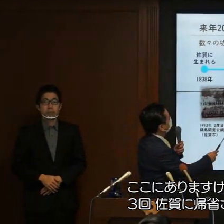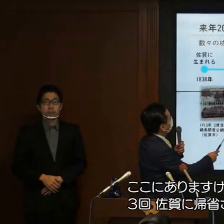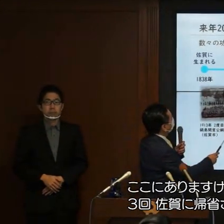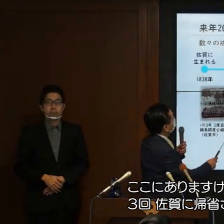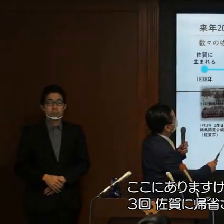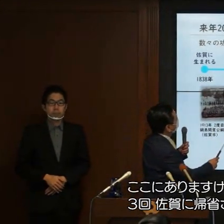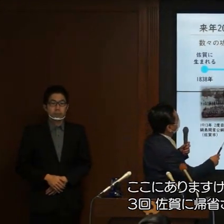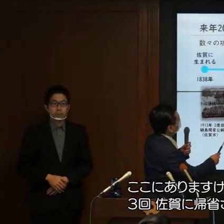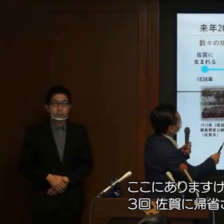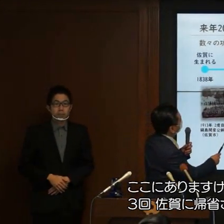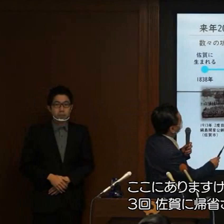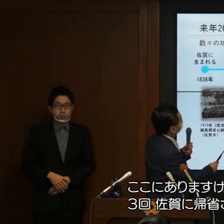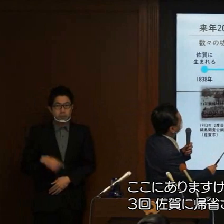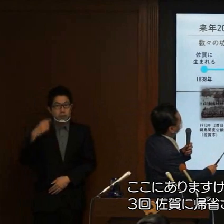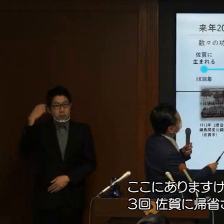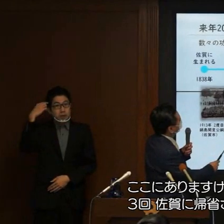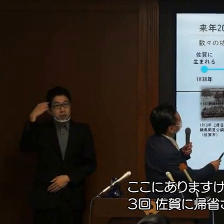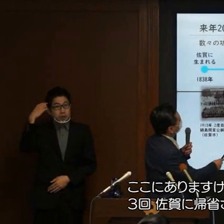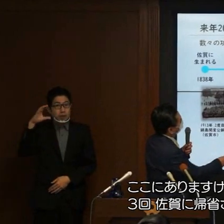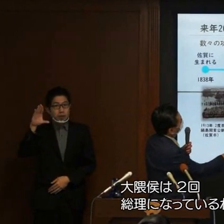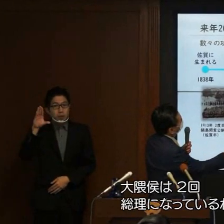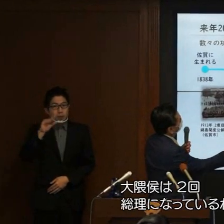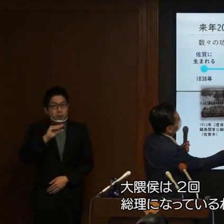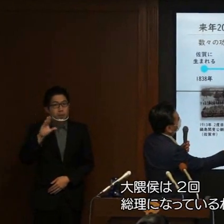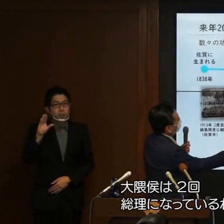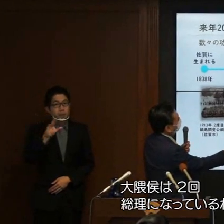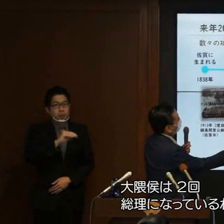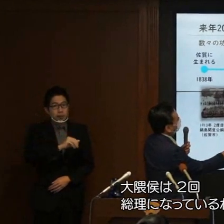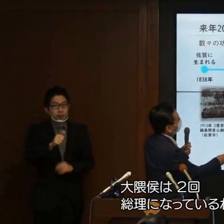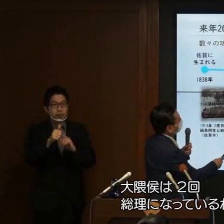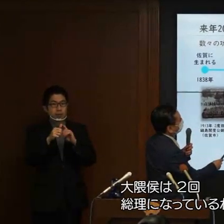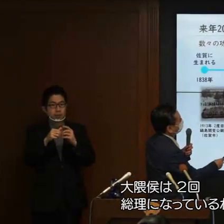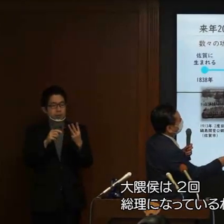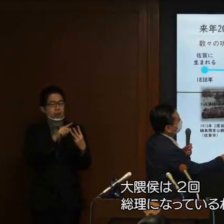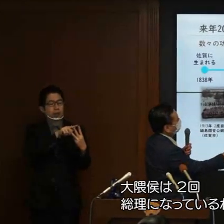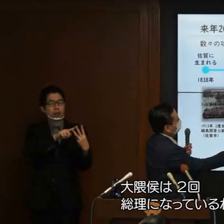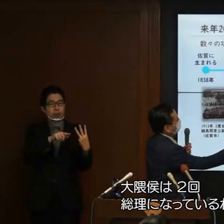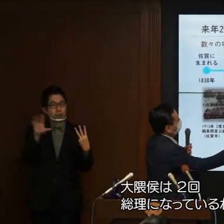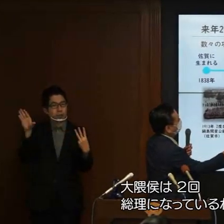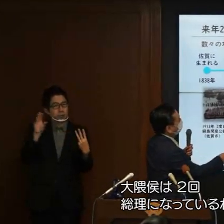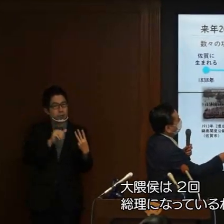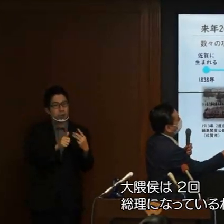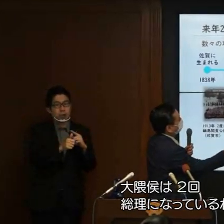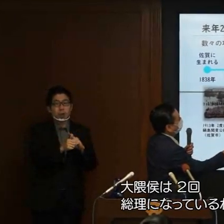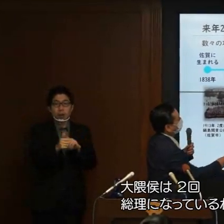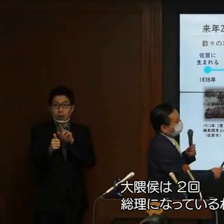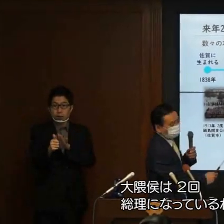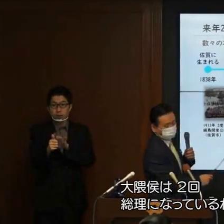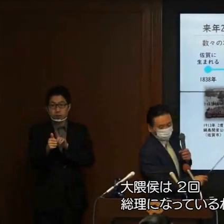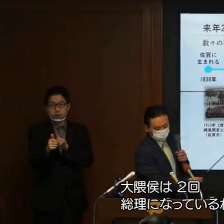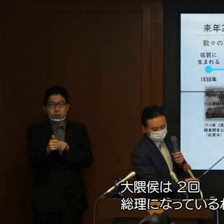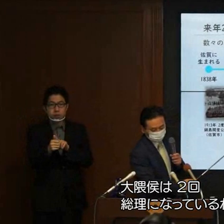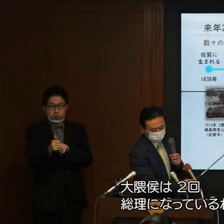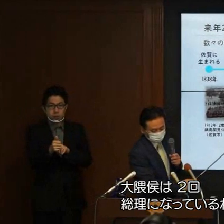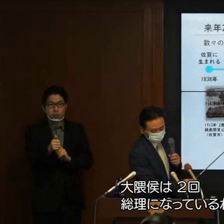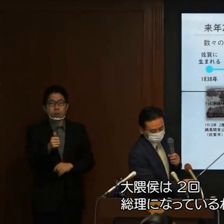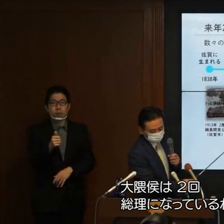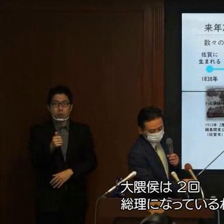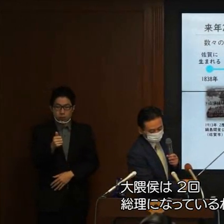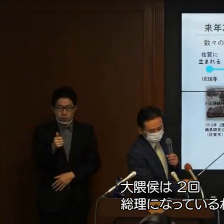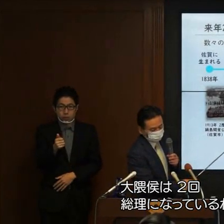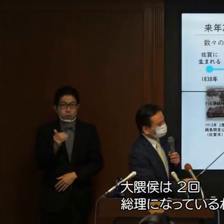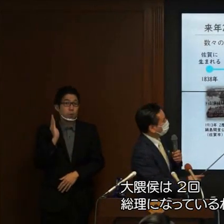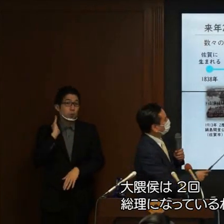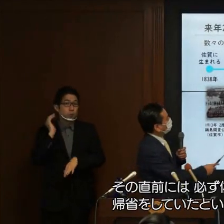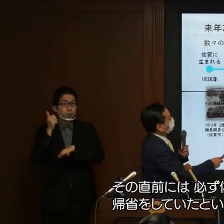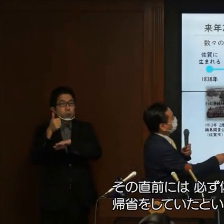3回さらに規制されておりまして、ちょうど 2回総理に、大隈公はなっているわ